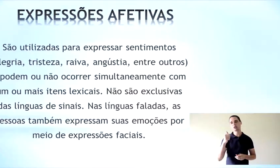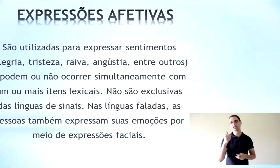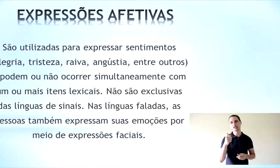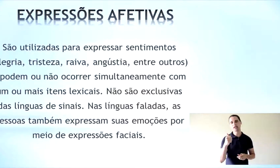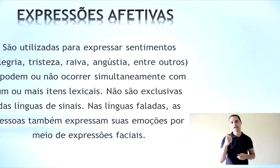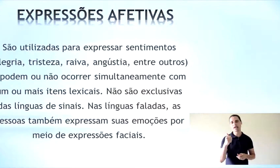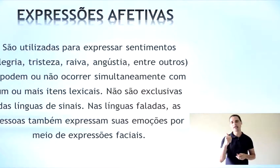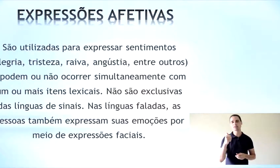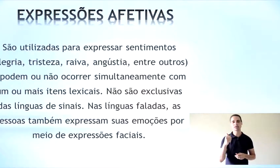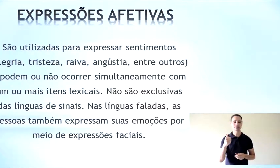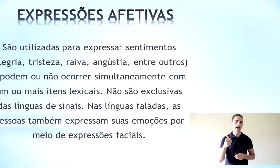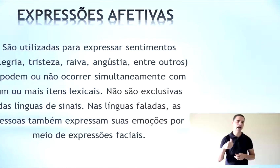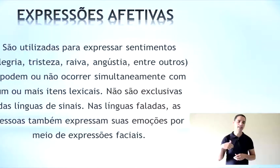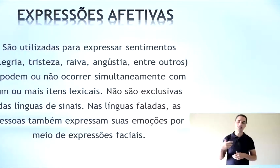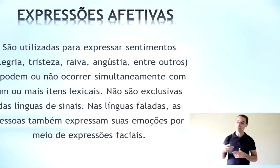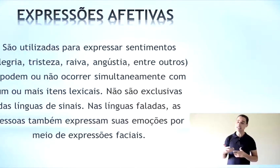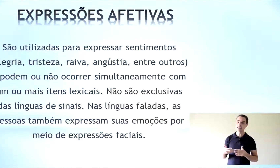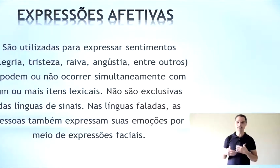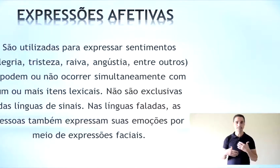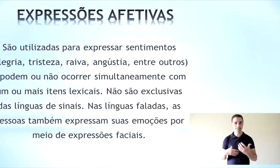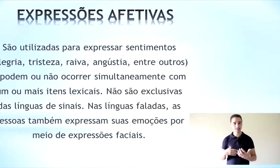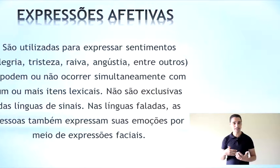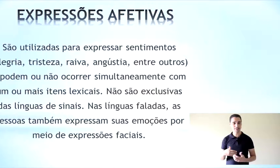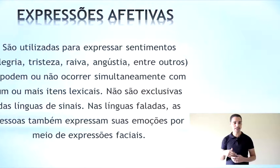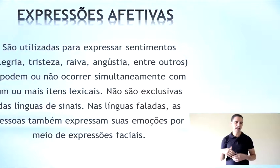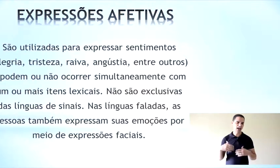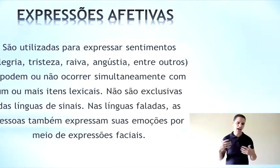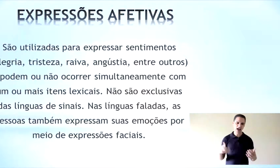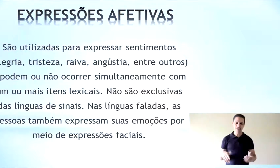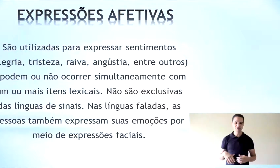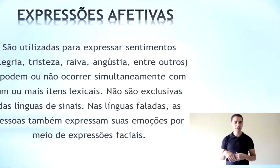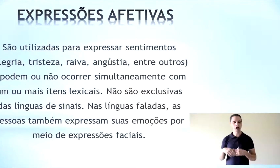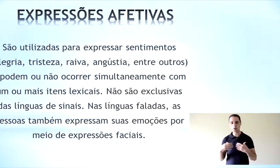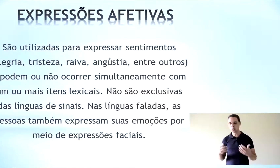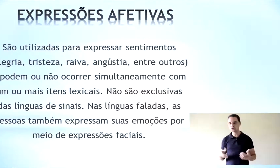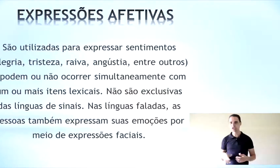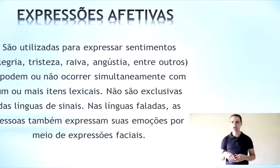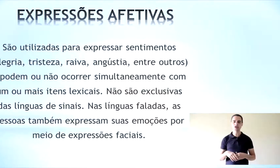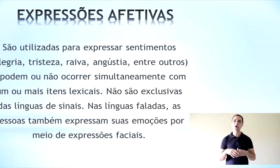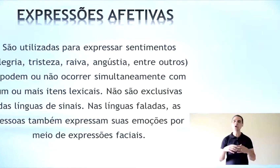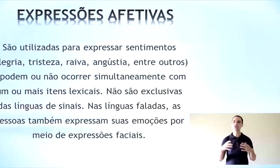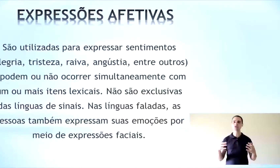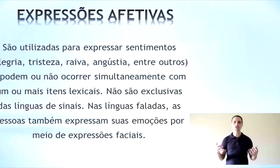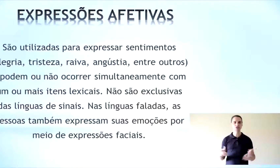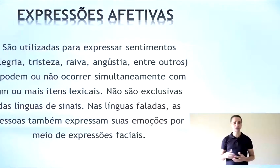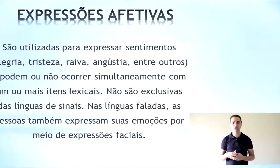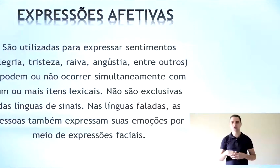podem expressar alegria, tristeza, raiva, angústia e outros sentimentos,